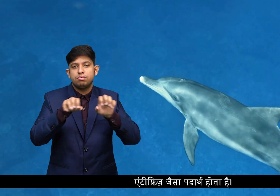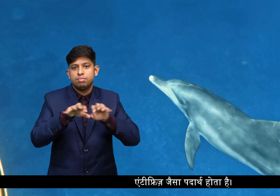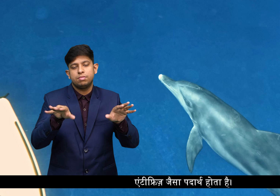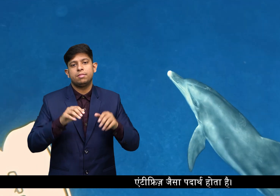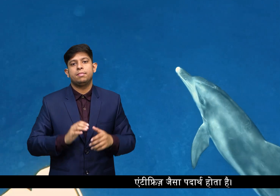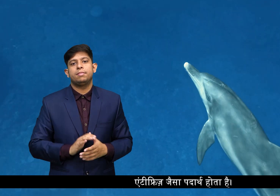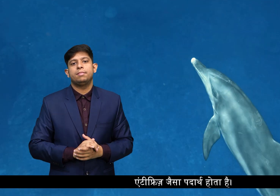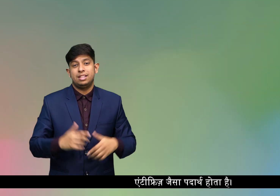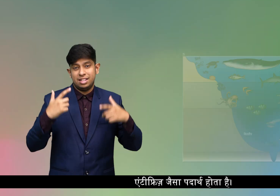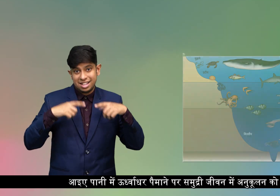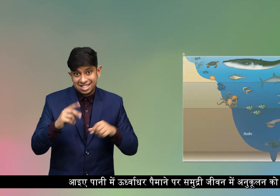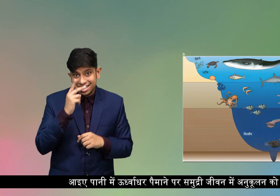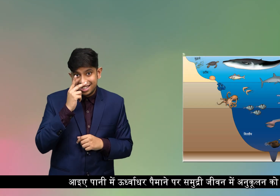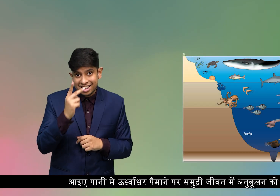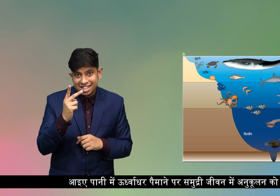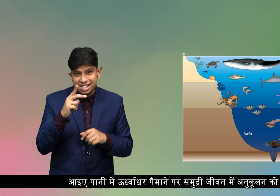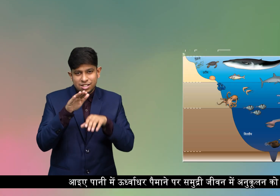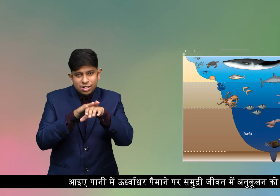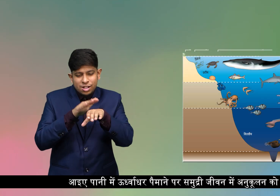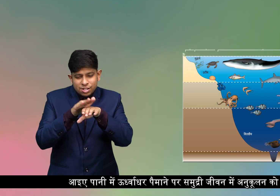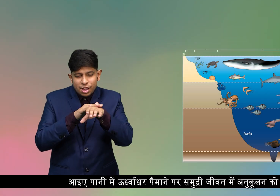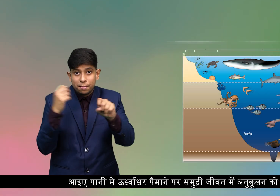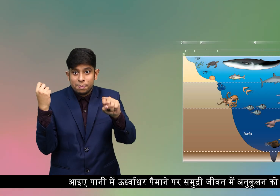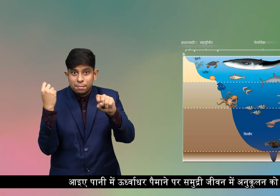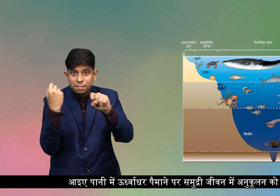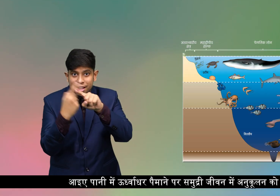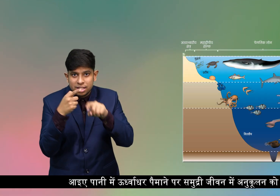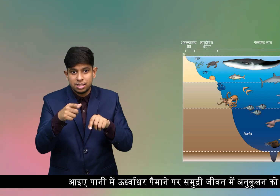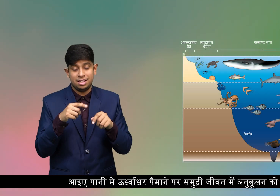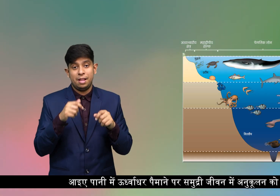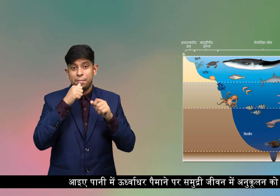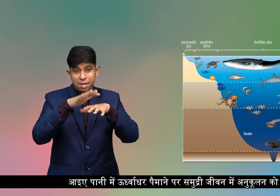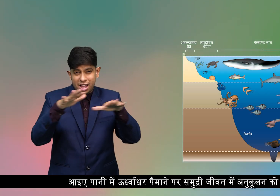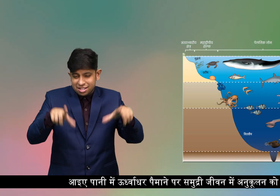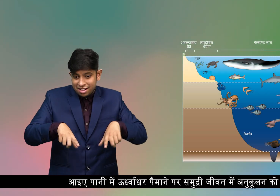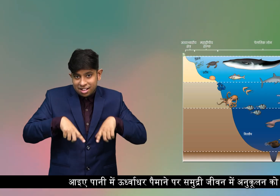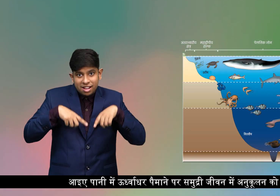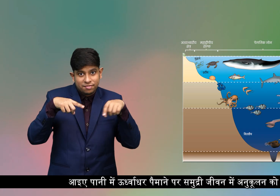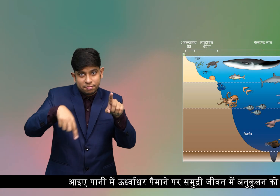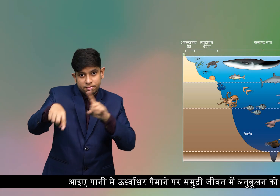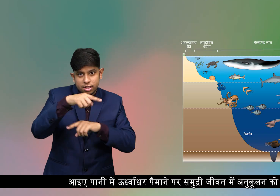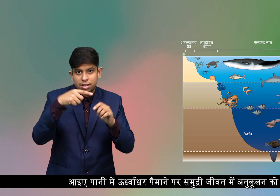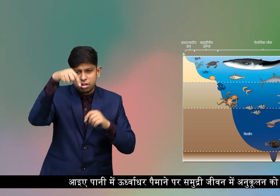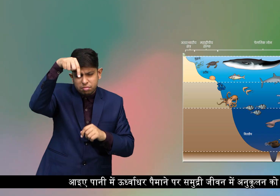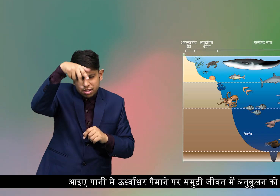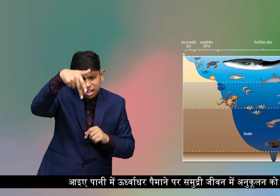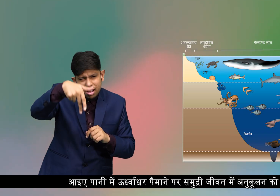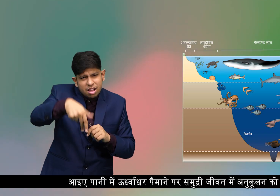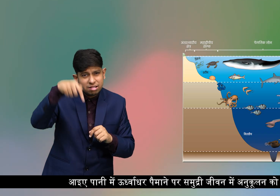होता है। आइए पानी में ऊर्ध्वाधर पैमाने पर समुद्री जीवन में अनुकूलन